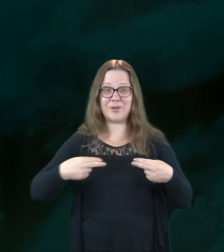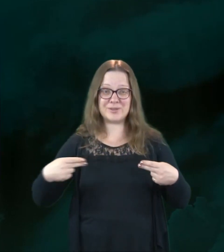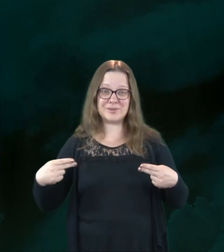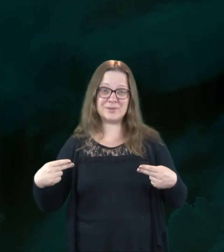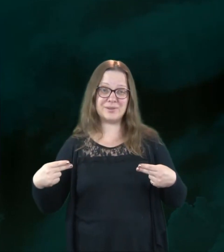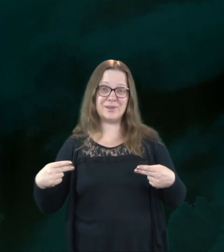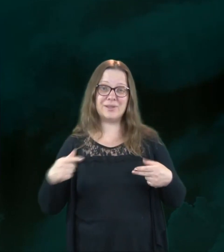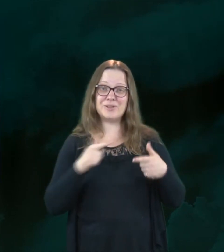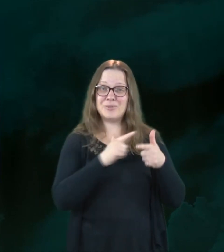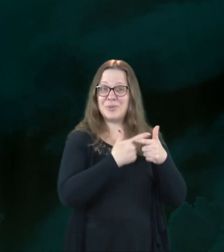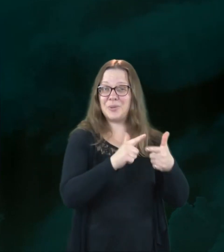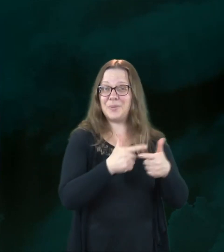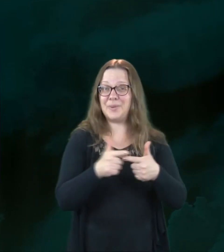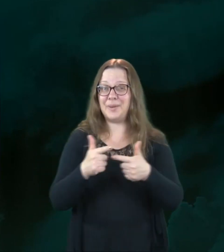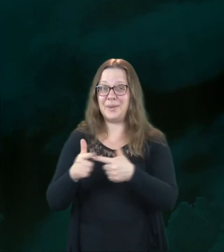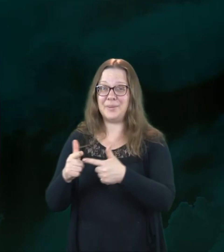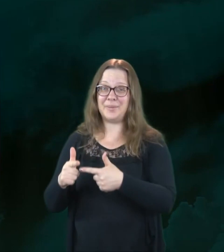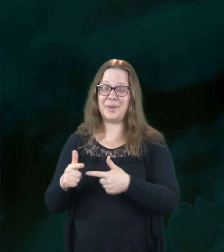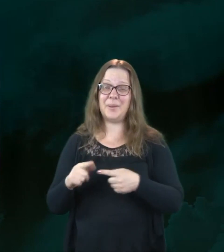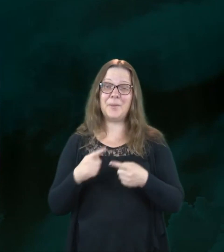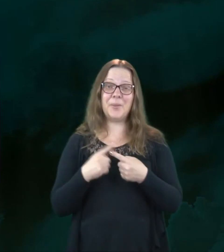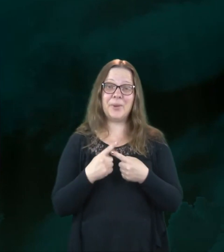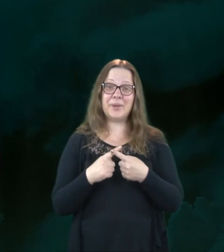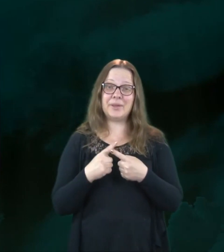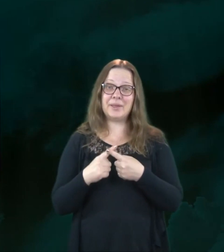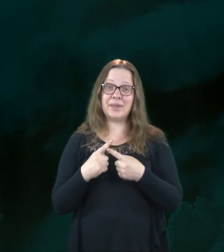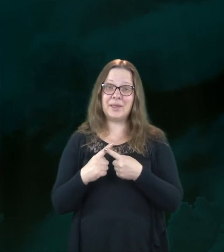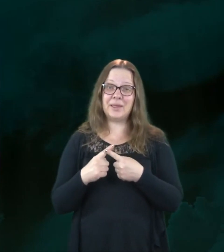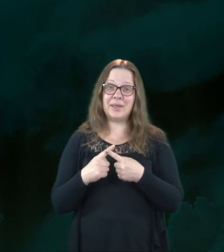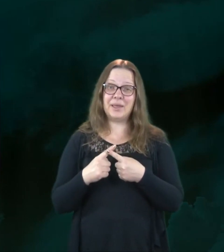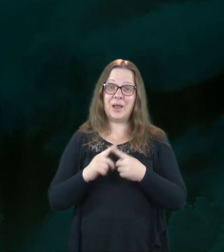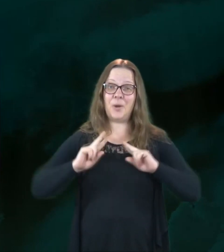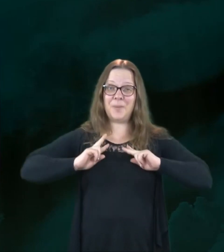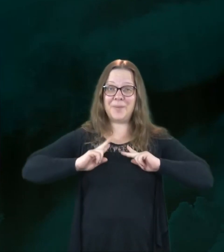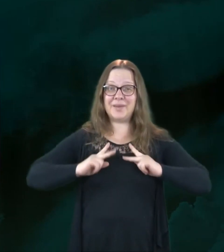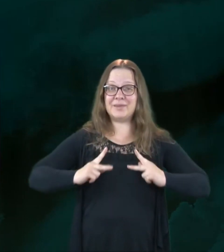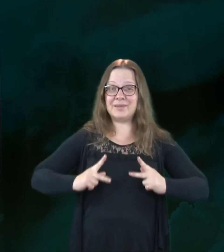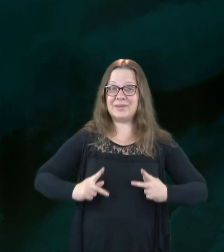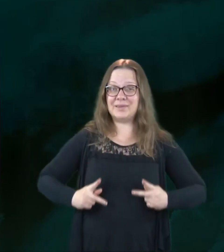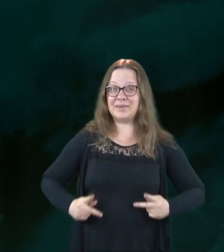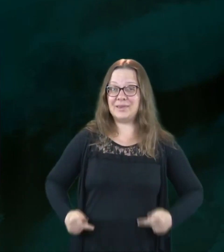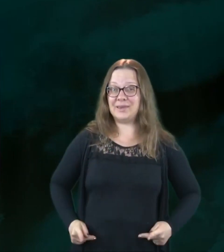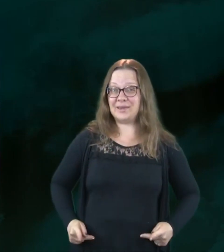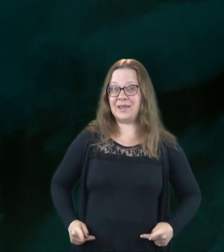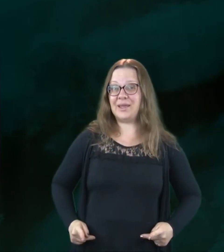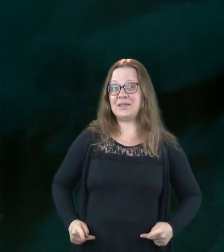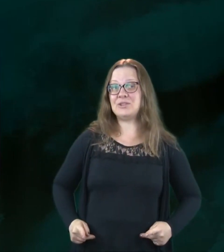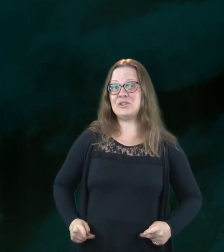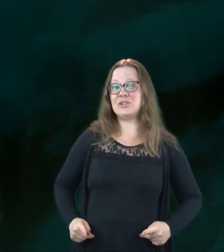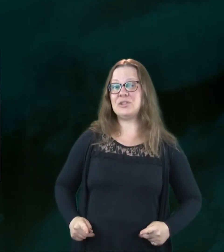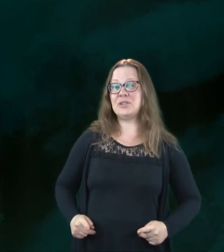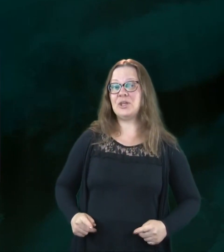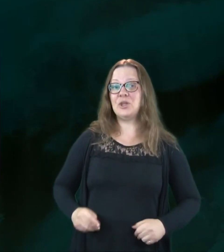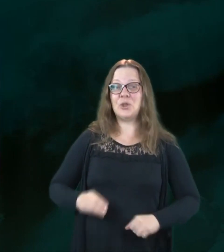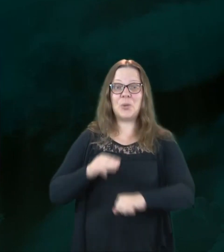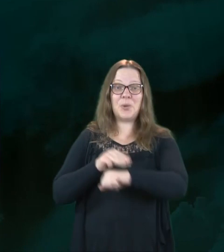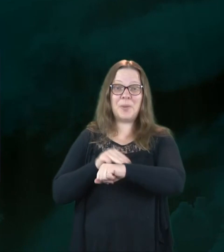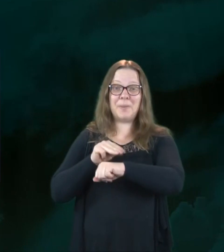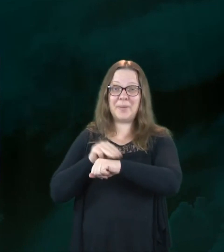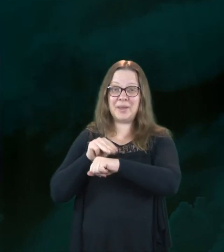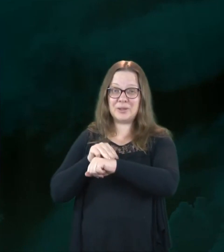O homem se desconectou de Deus no momento da desobediência, no momento